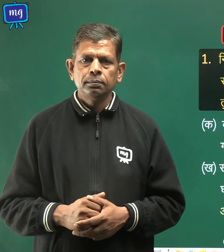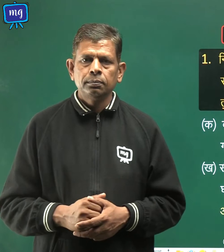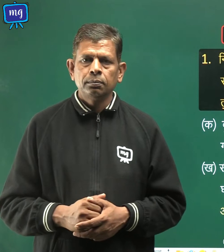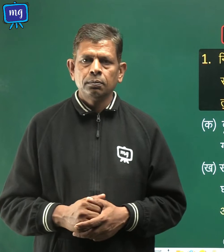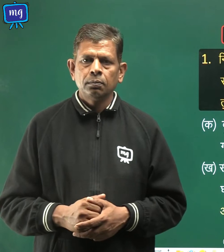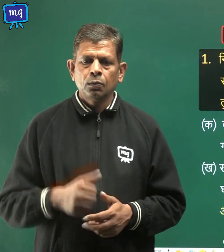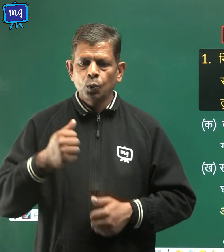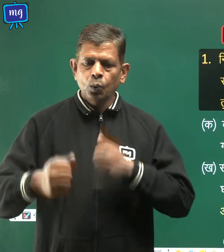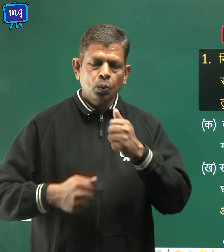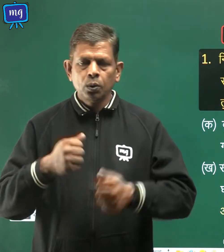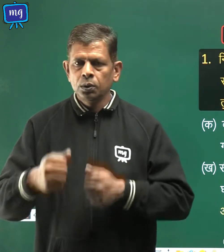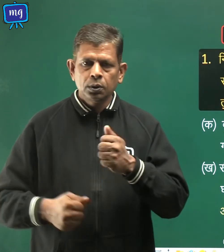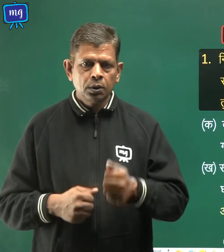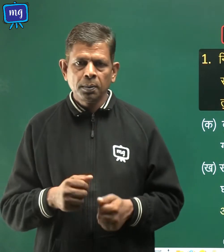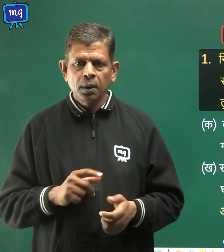दौड़ते समय